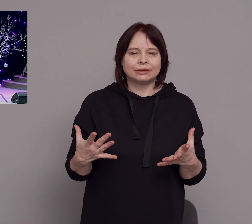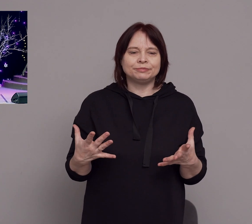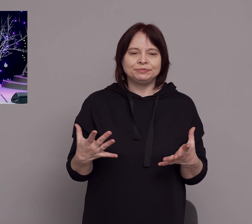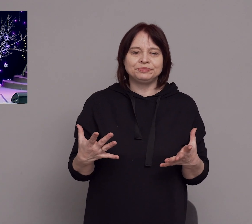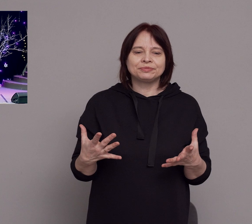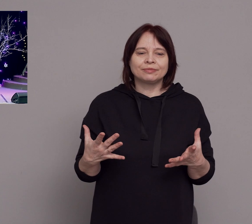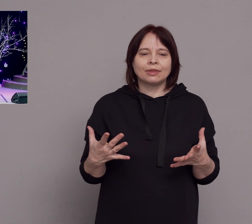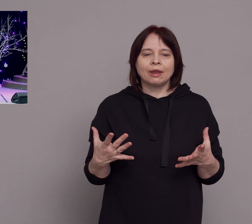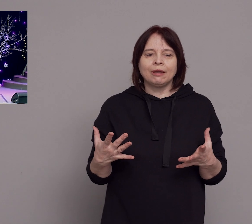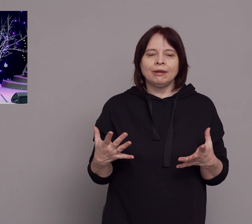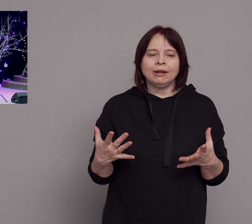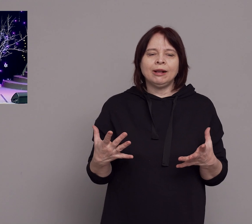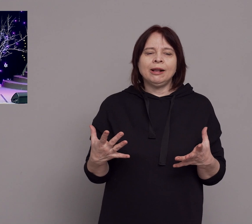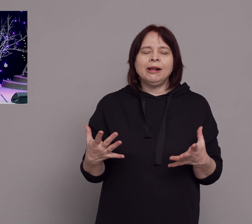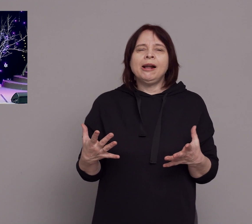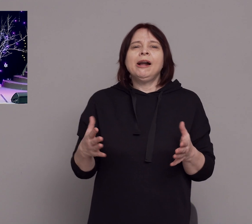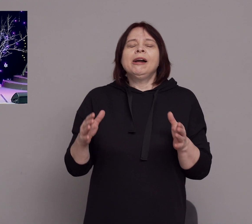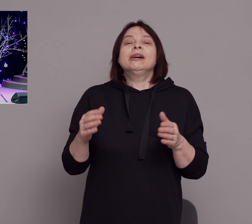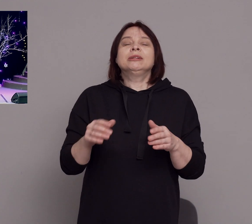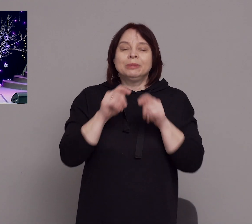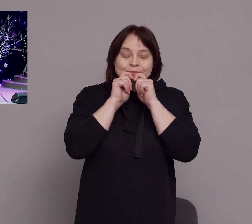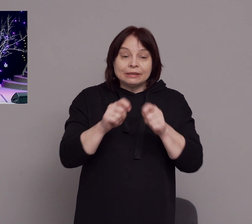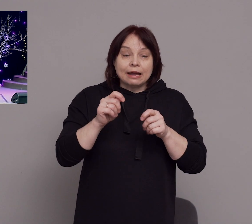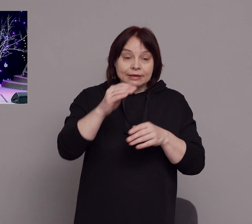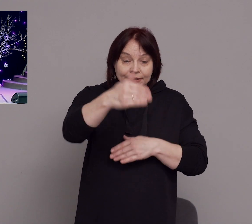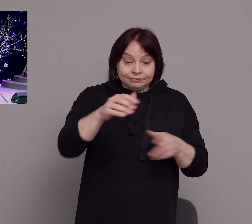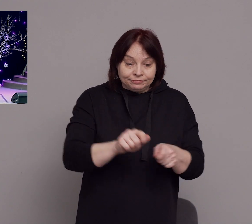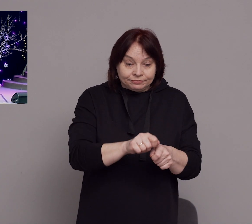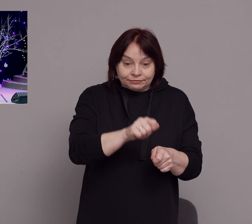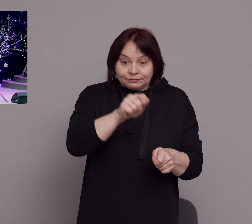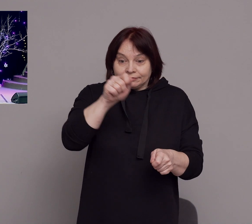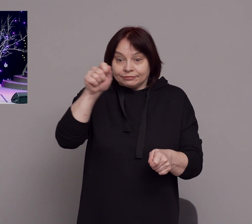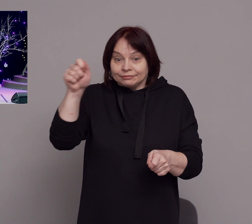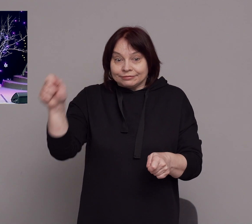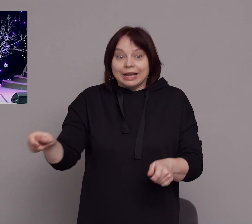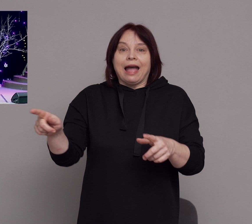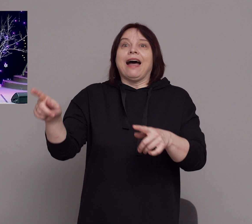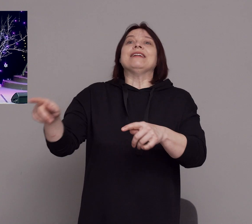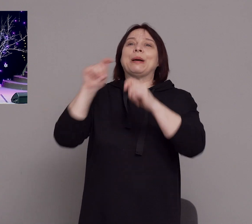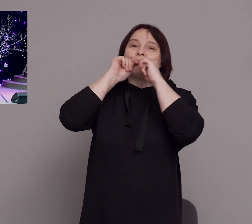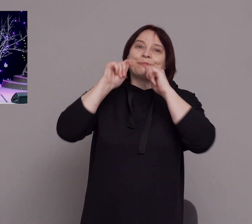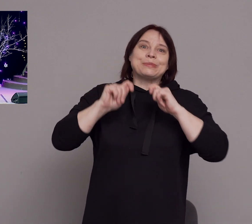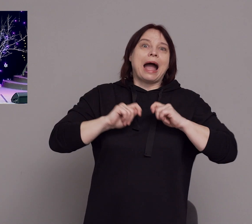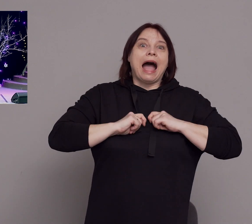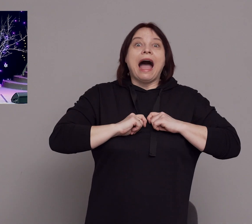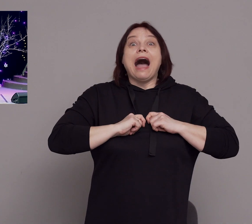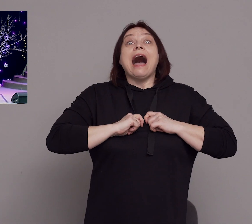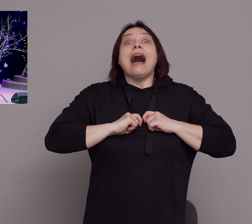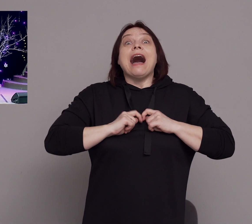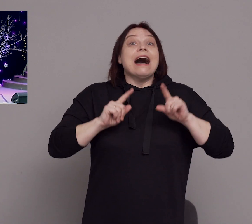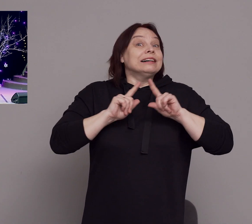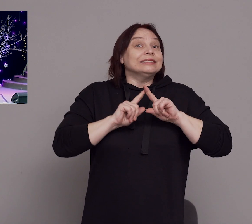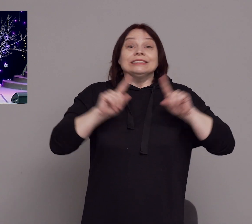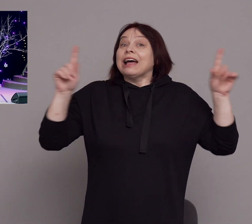и мы открываем подарки, и нам с братом родители подарили именно это. Мы тогда были невероятно счастливы, мы